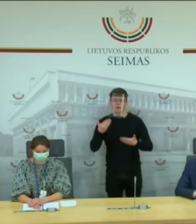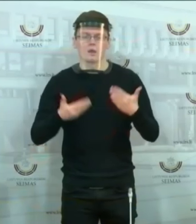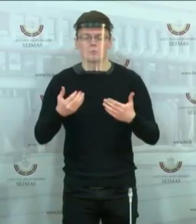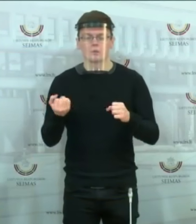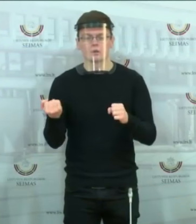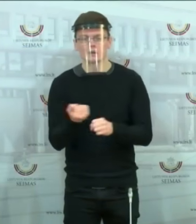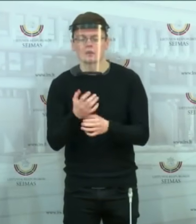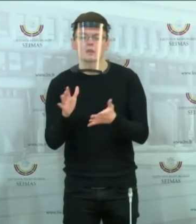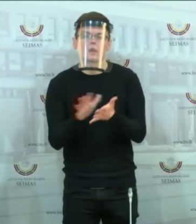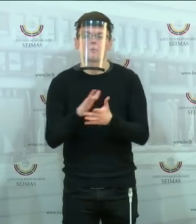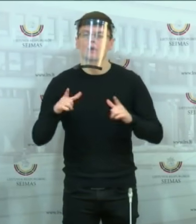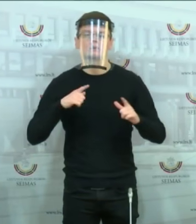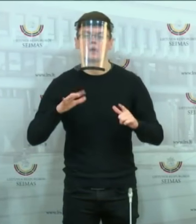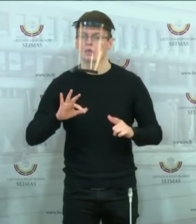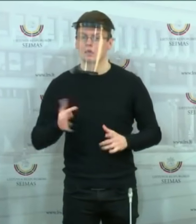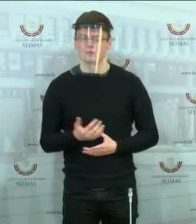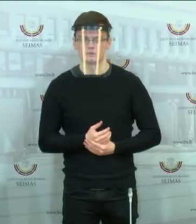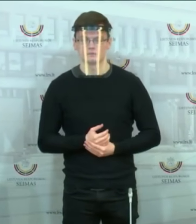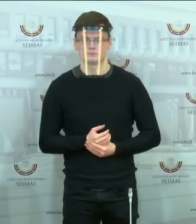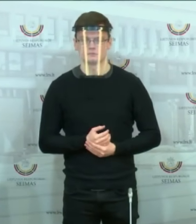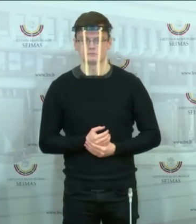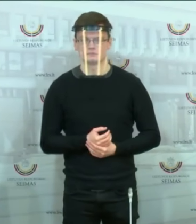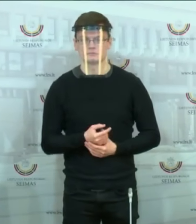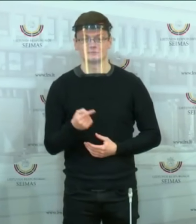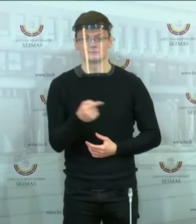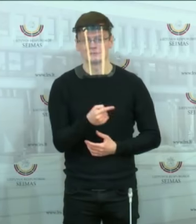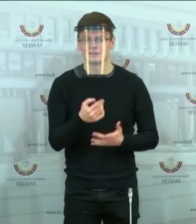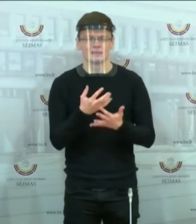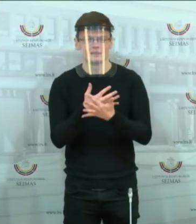Na, tikrai gali būti patys įvairiausi sprendimai, nes ir